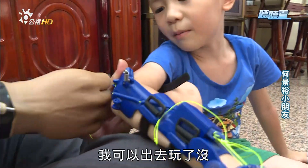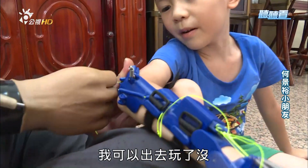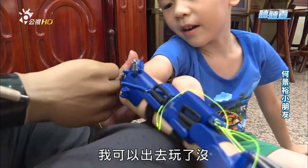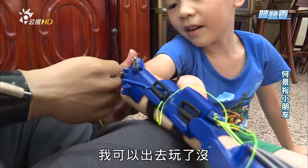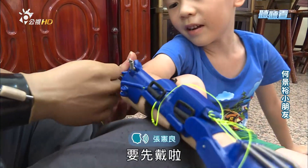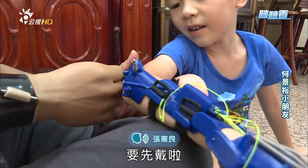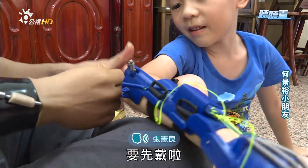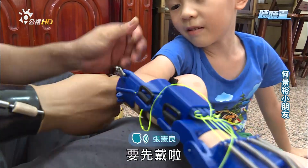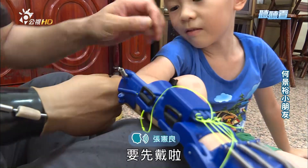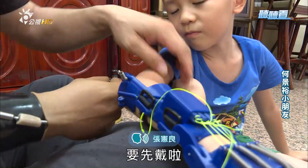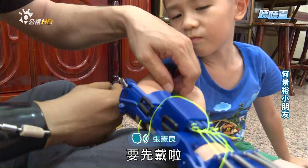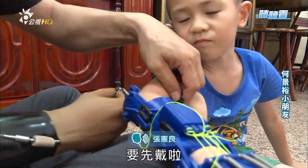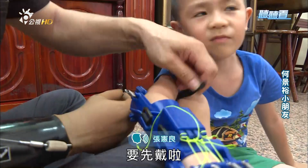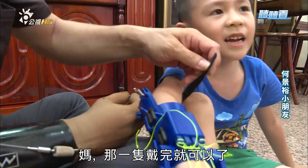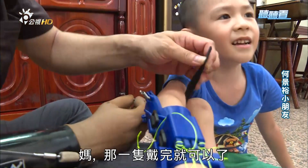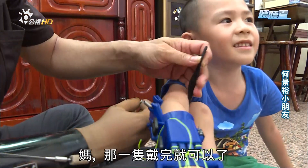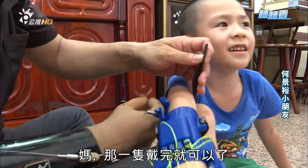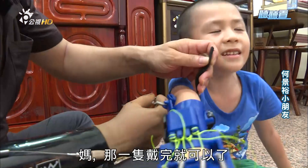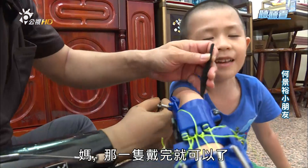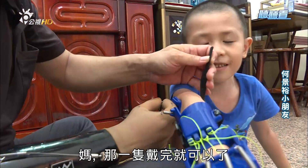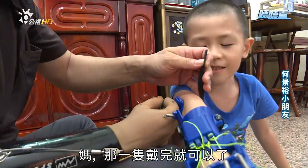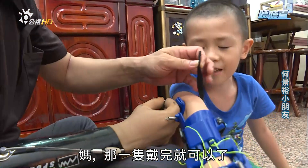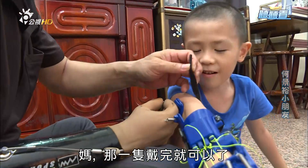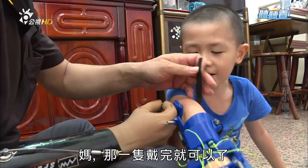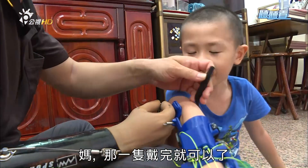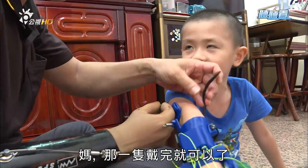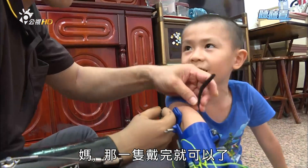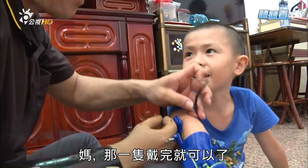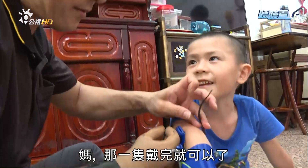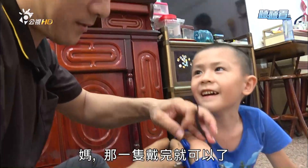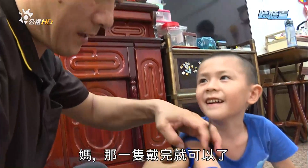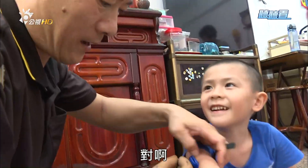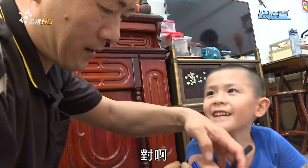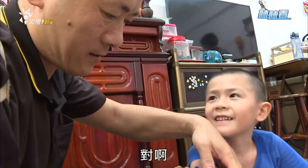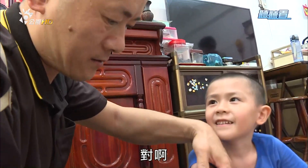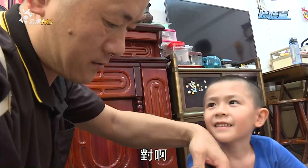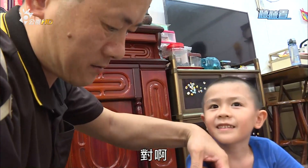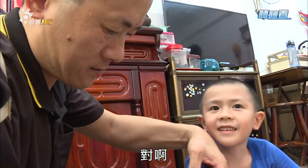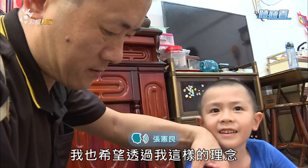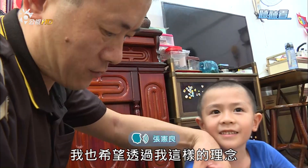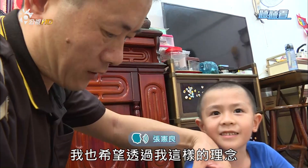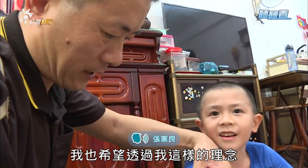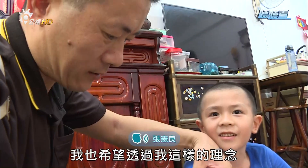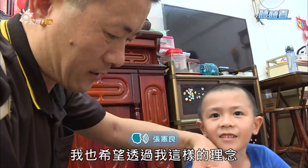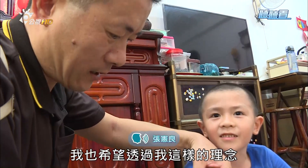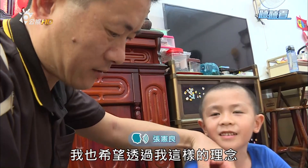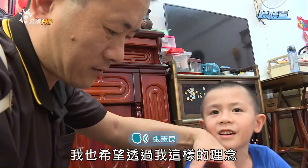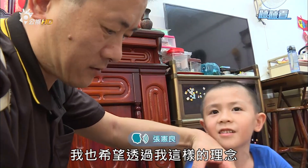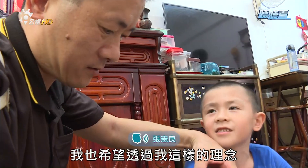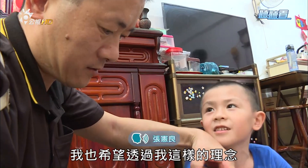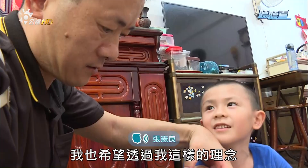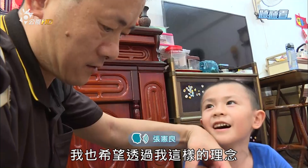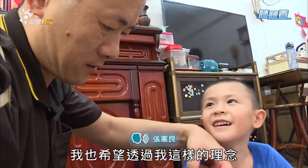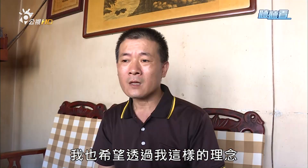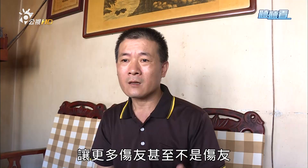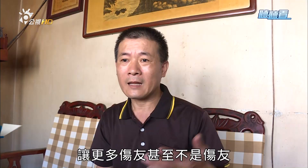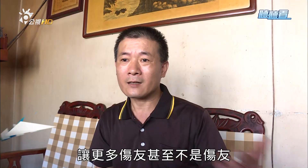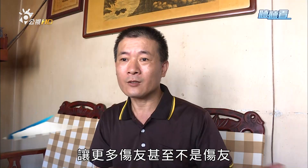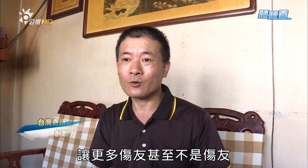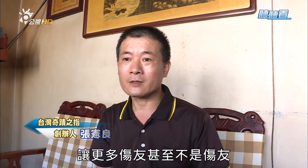没？ 他先带了。 那一次带完就可以了。 对啊，我也希望透过我这样的理念，让更多商